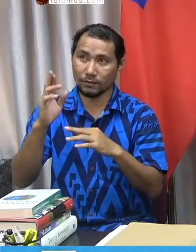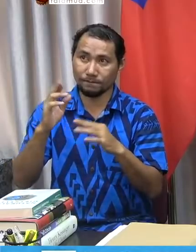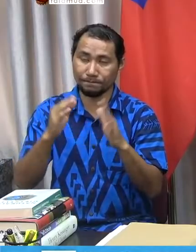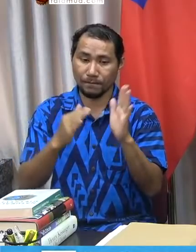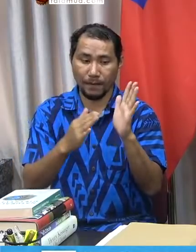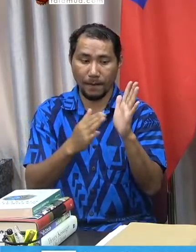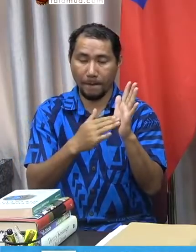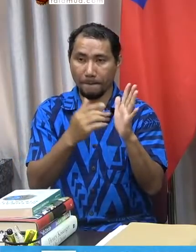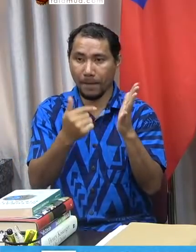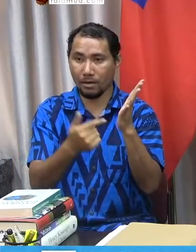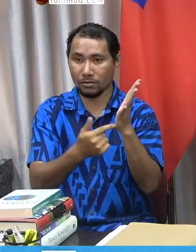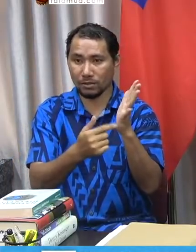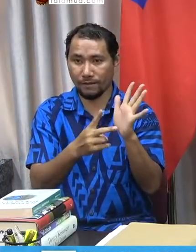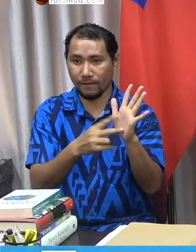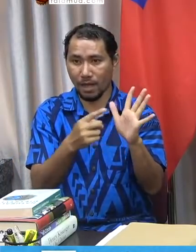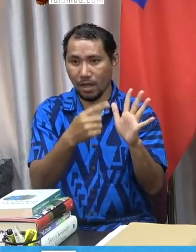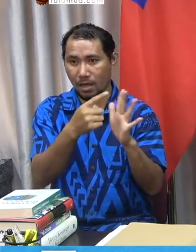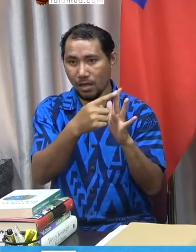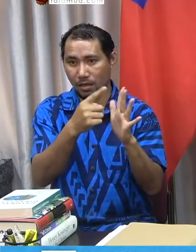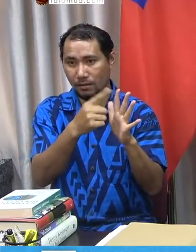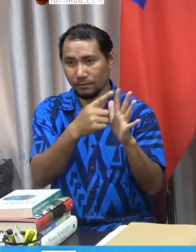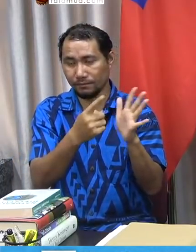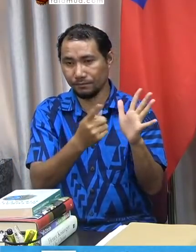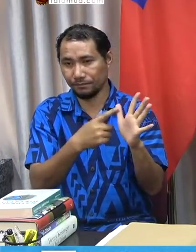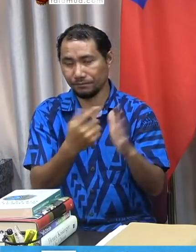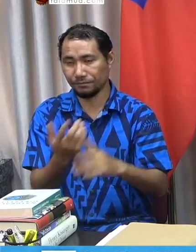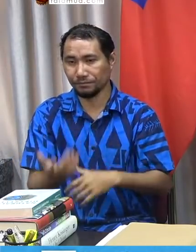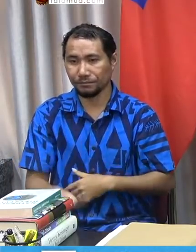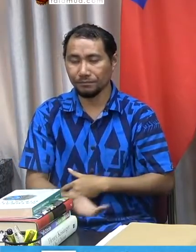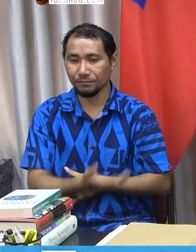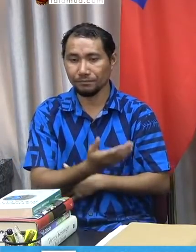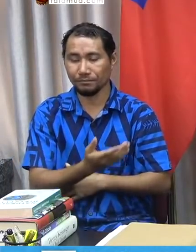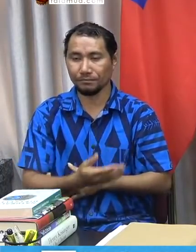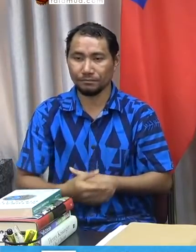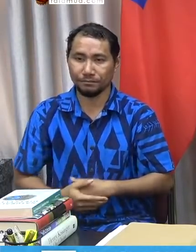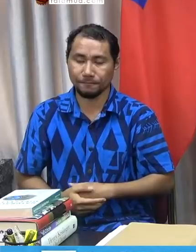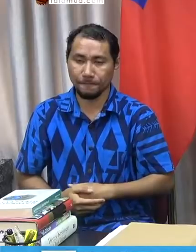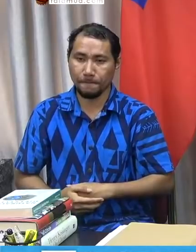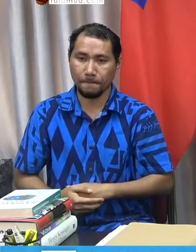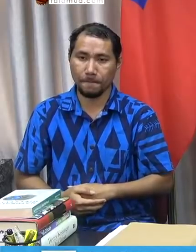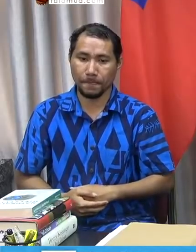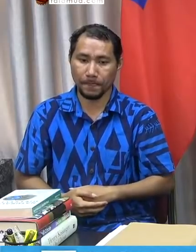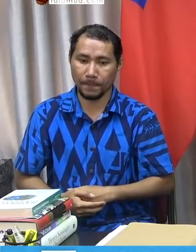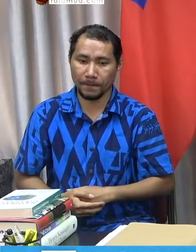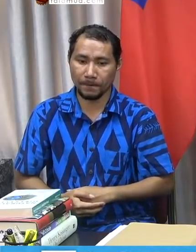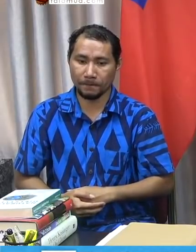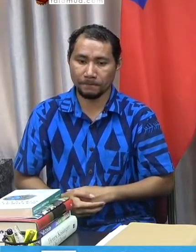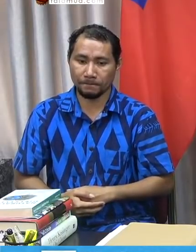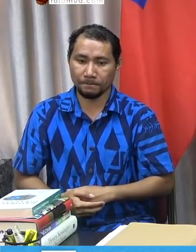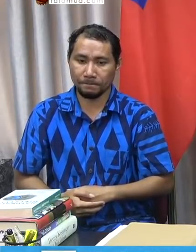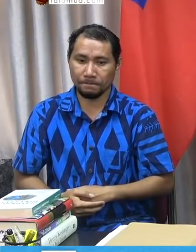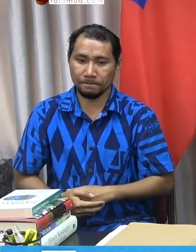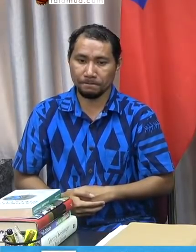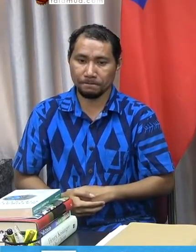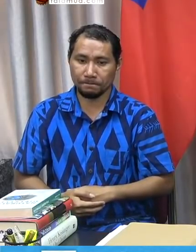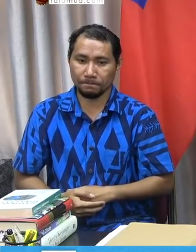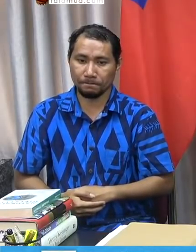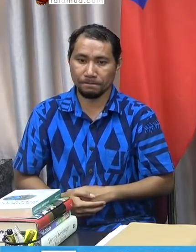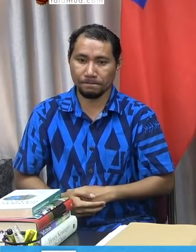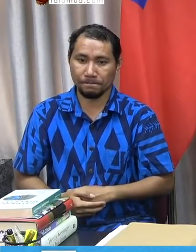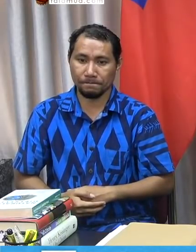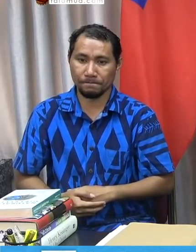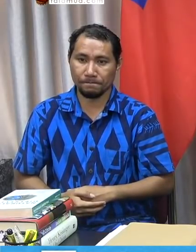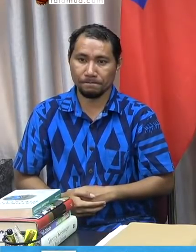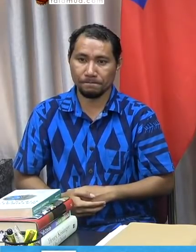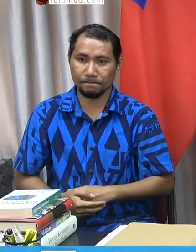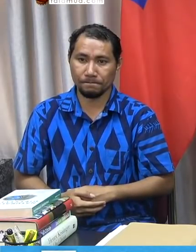fono a e kalesia so fatasi. Ia tatou anga ia tupea i